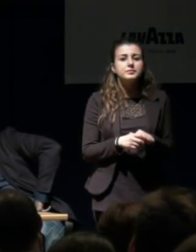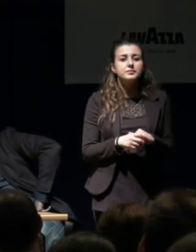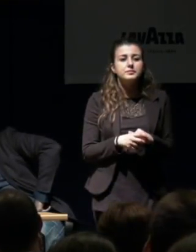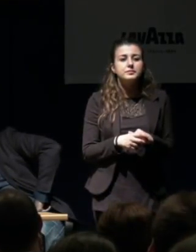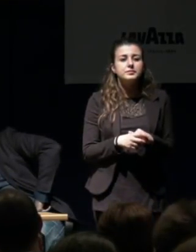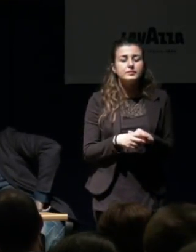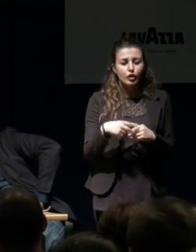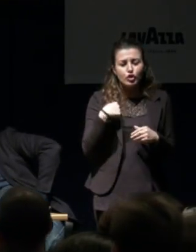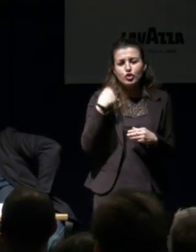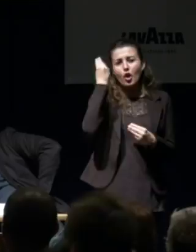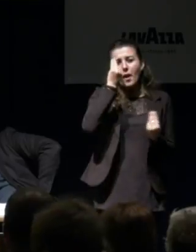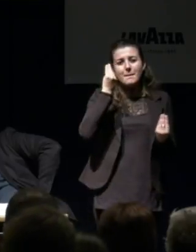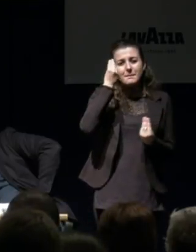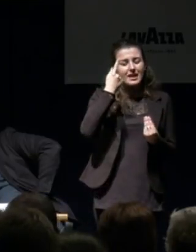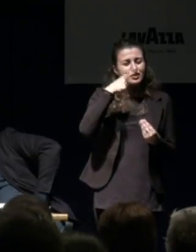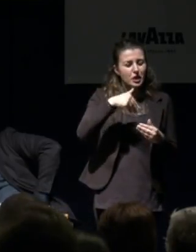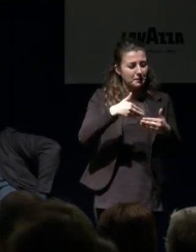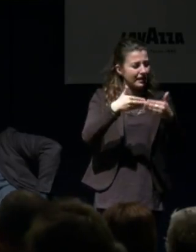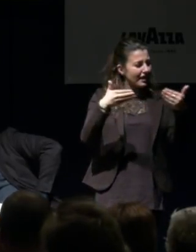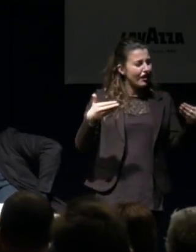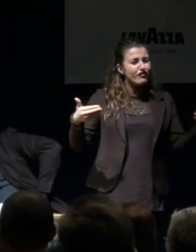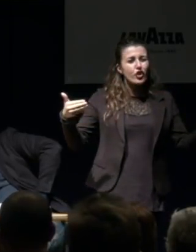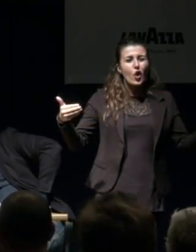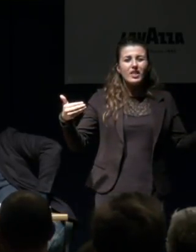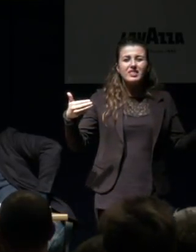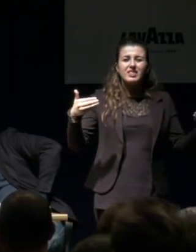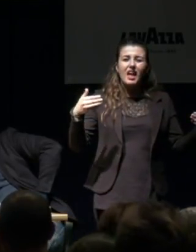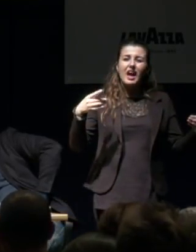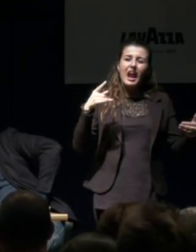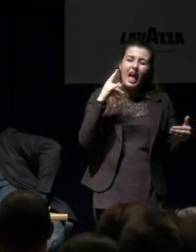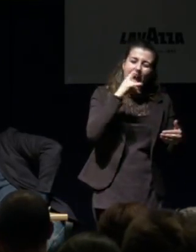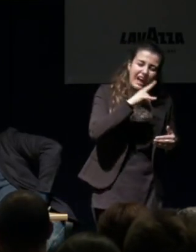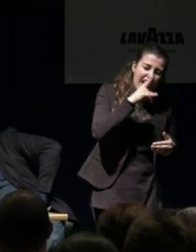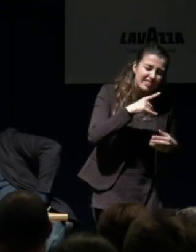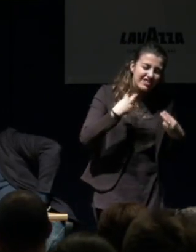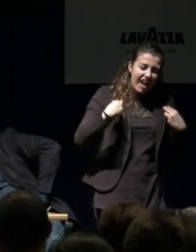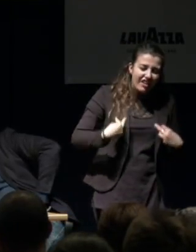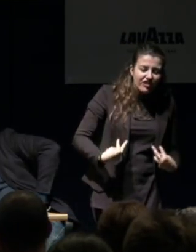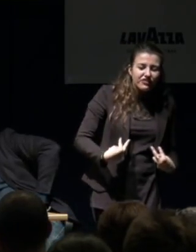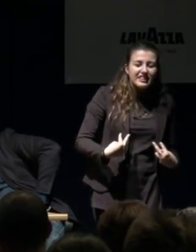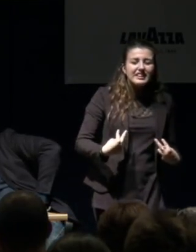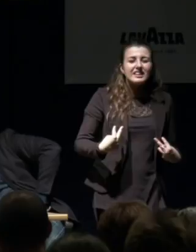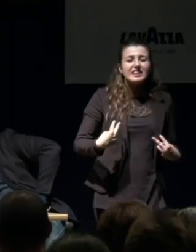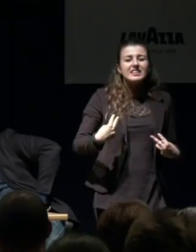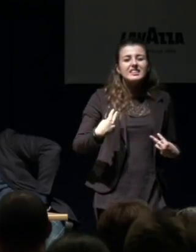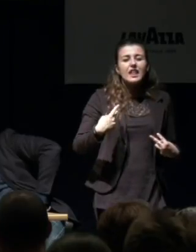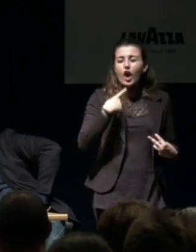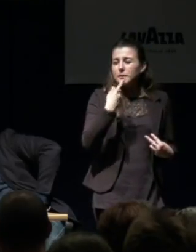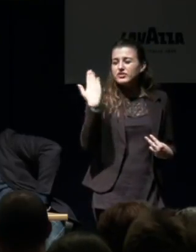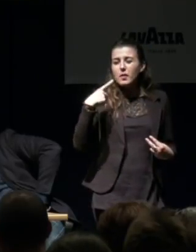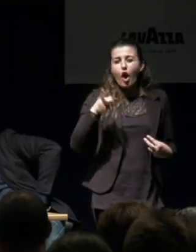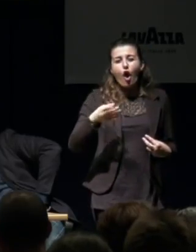io penso che la frontiera le ma le vite siano come diceva goffredo